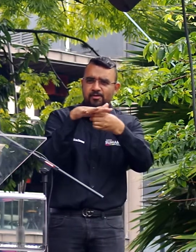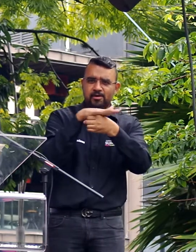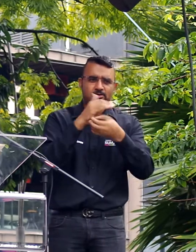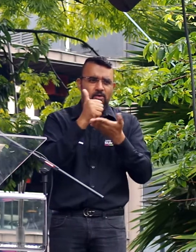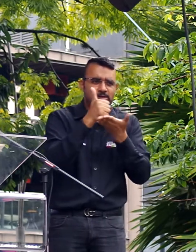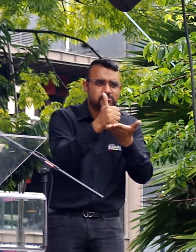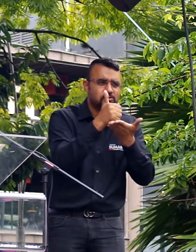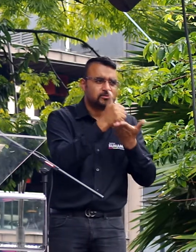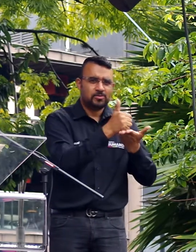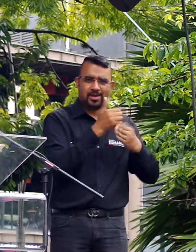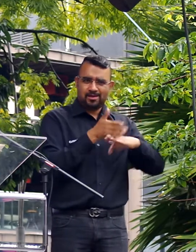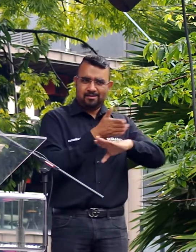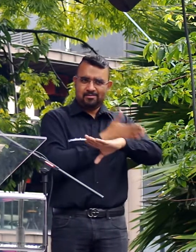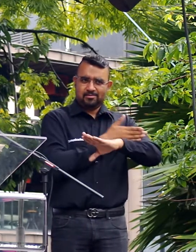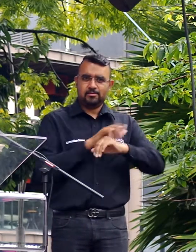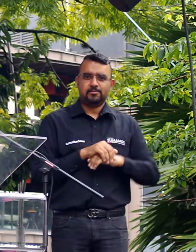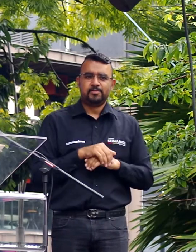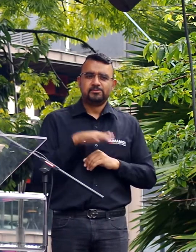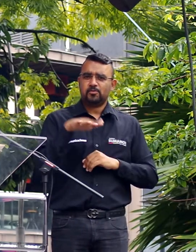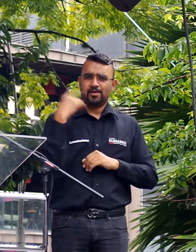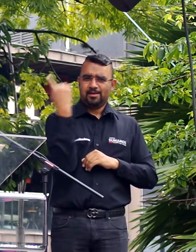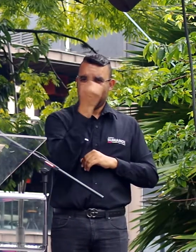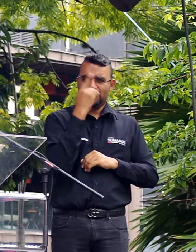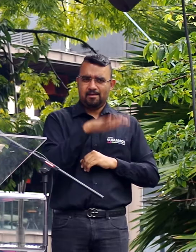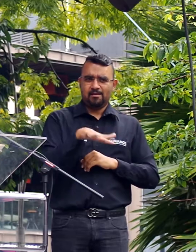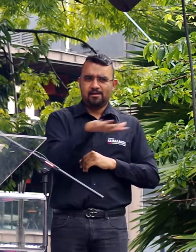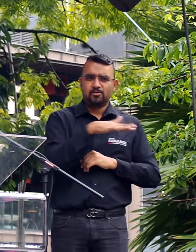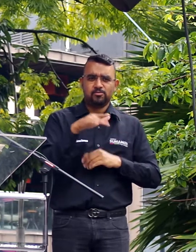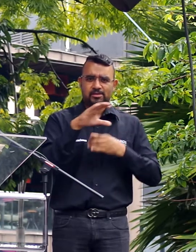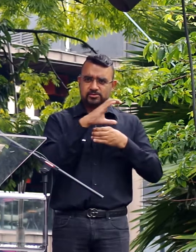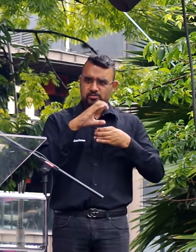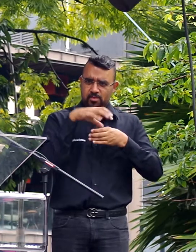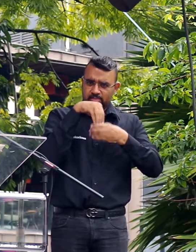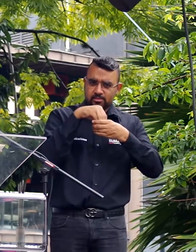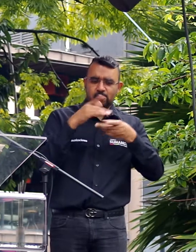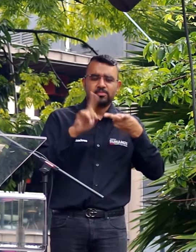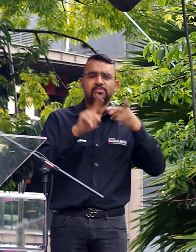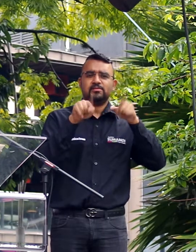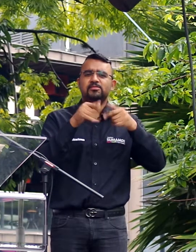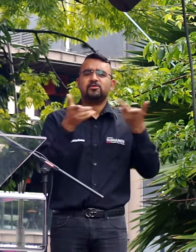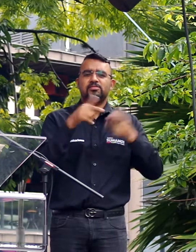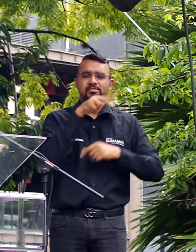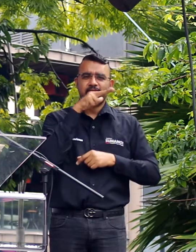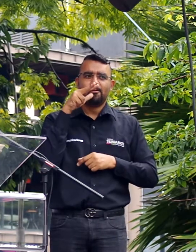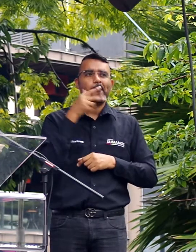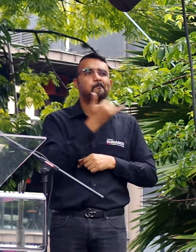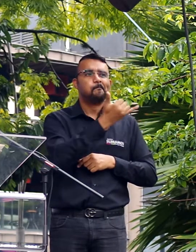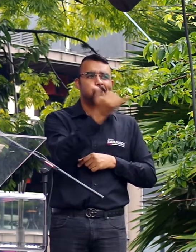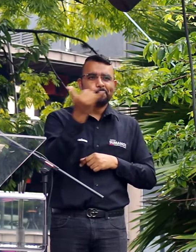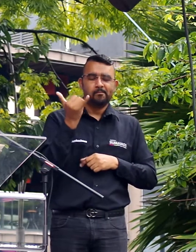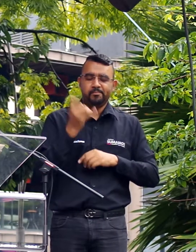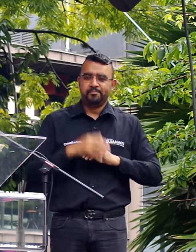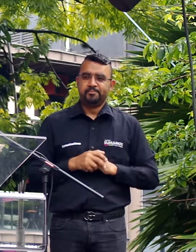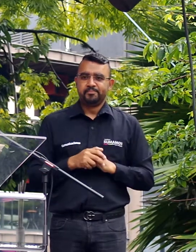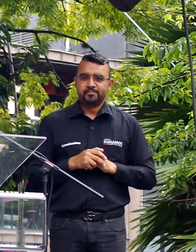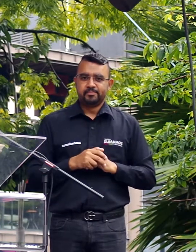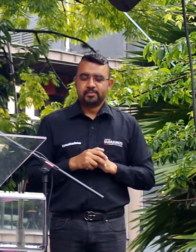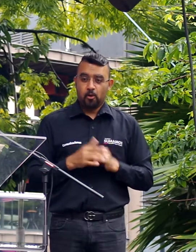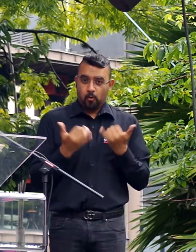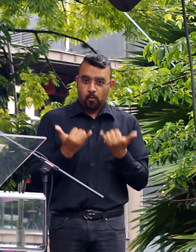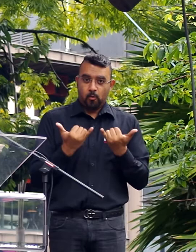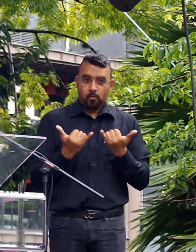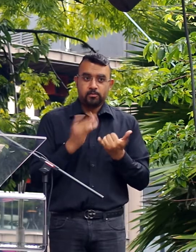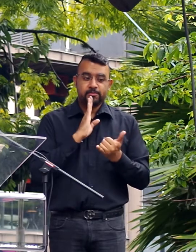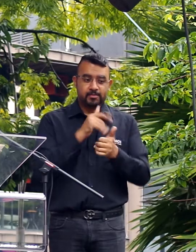nuestra zona, por todo el territorio urbano y rural. Envigado, hoy puede decirlo